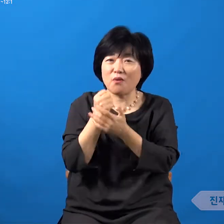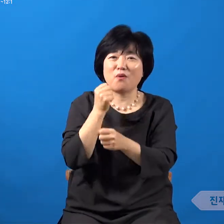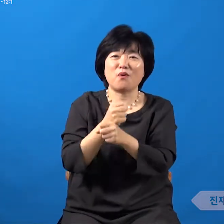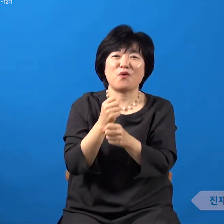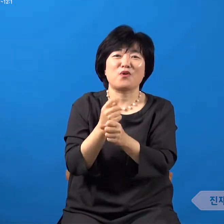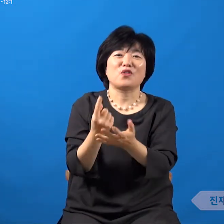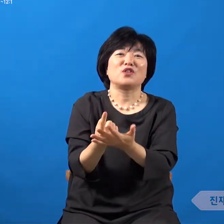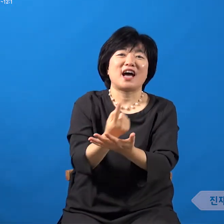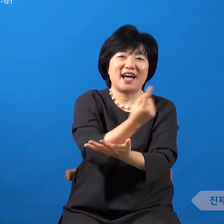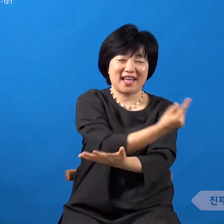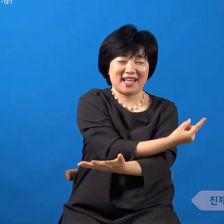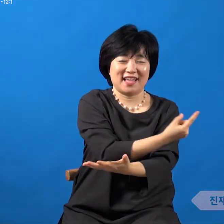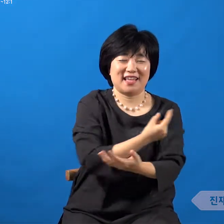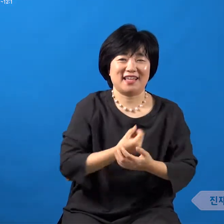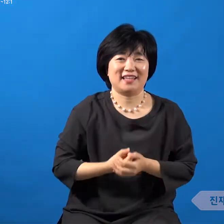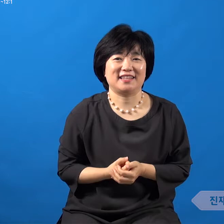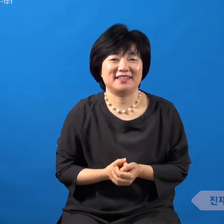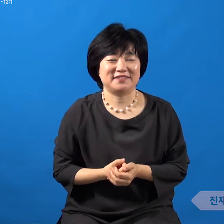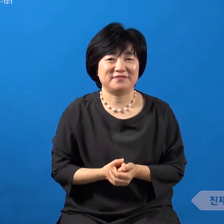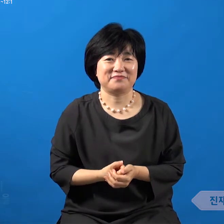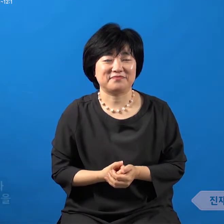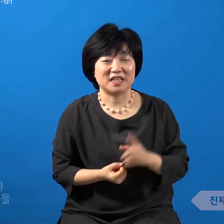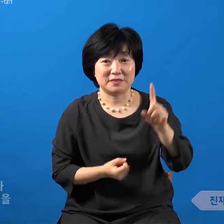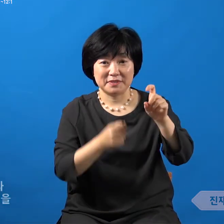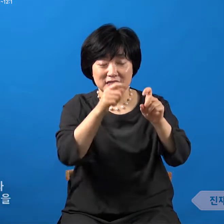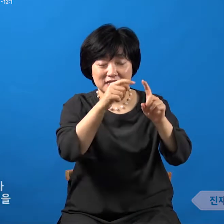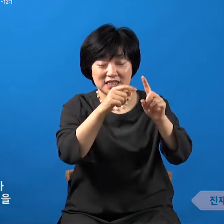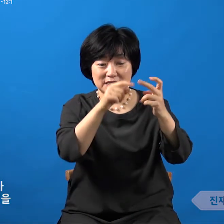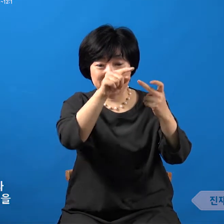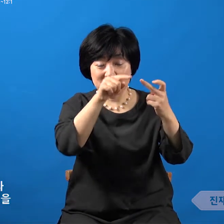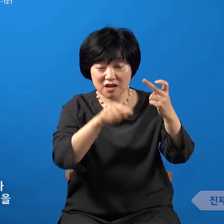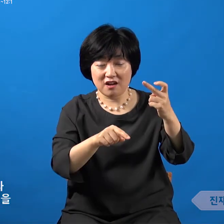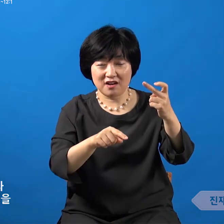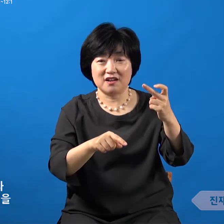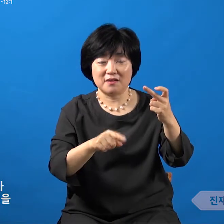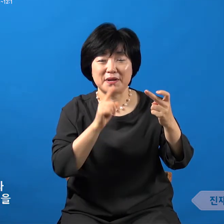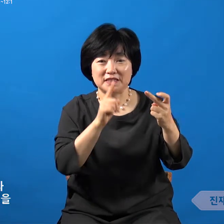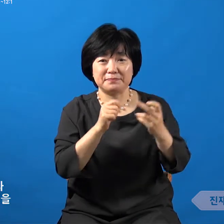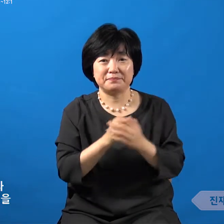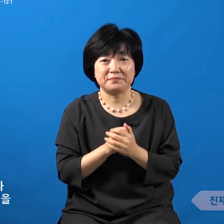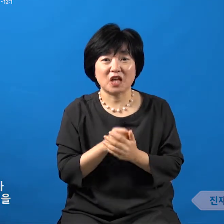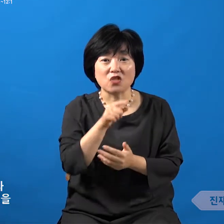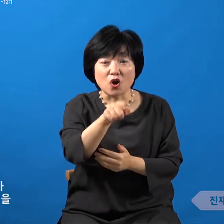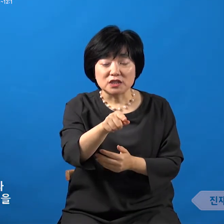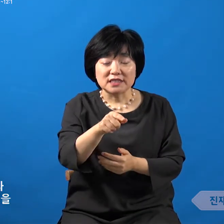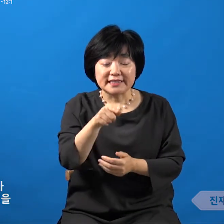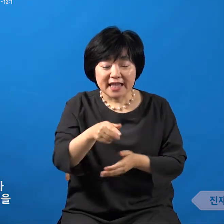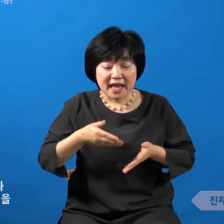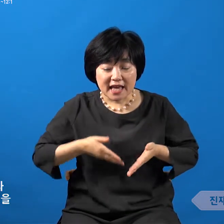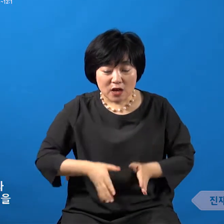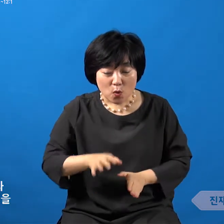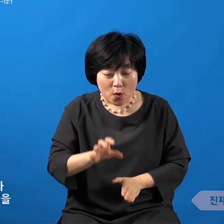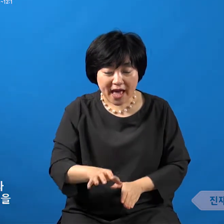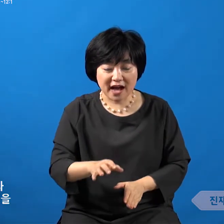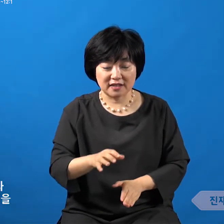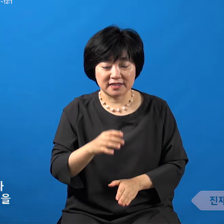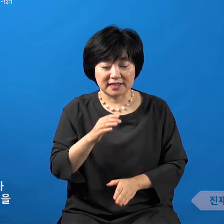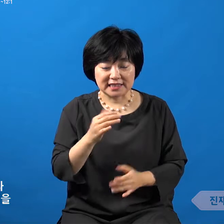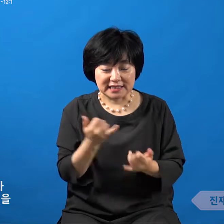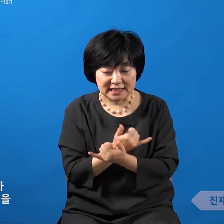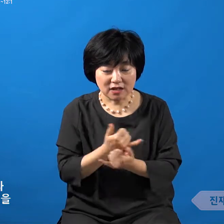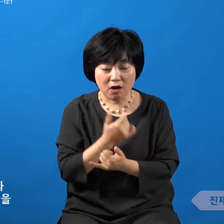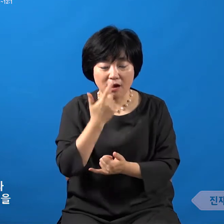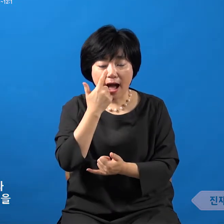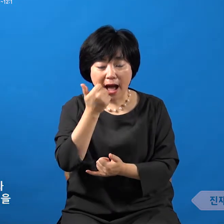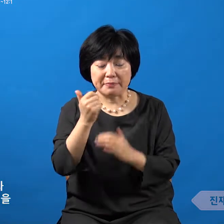봅니다. 12장 1절은 말씀합니다. 너는 너의 고향과 친척과 아버지 집을 떠나 내가 내게